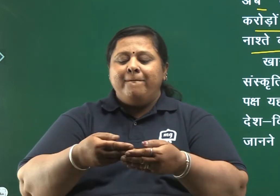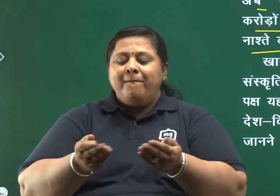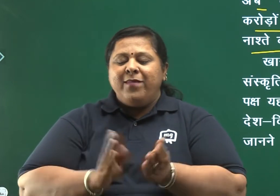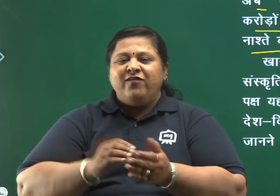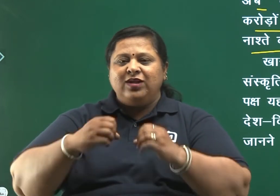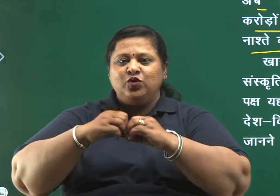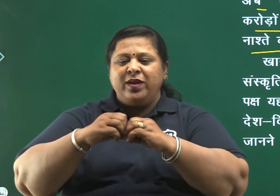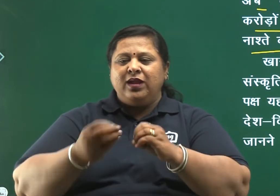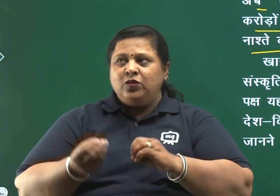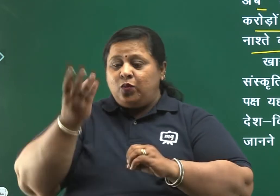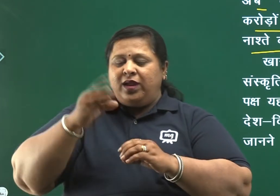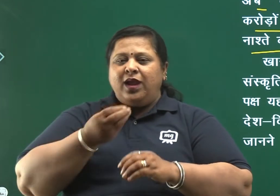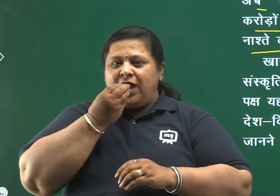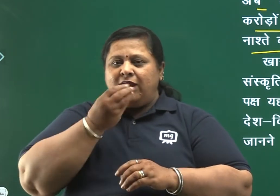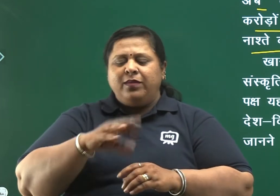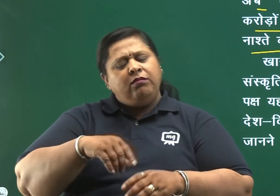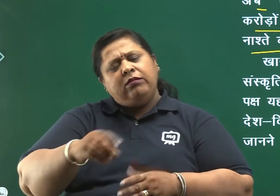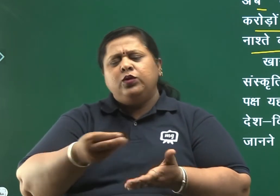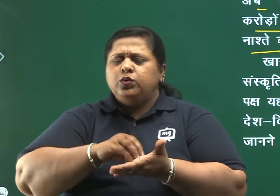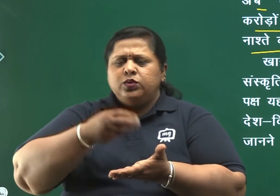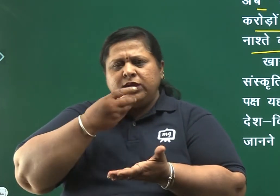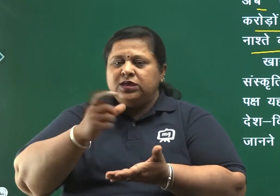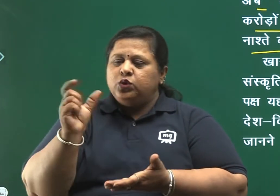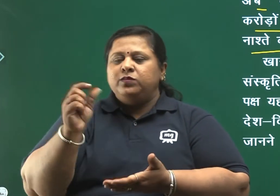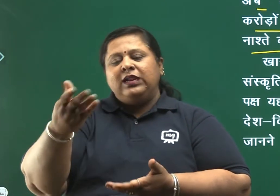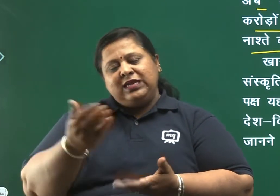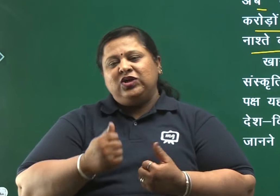में इस्तेमाल किया जाता है।